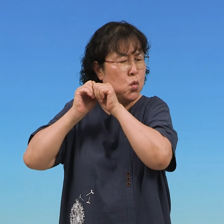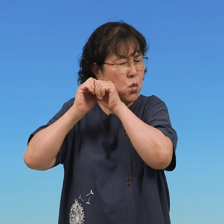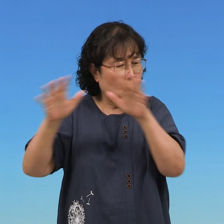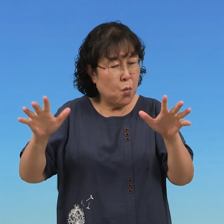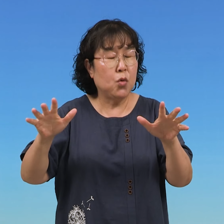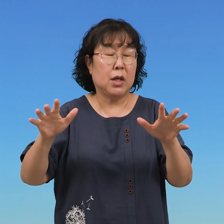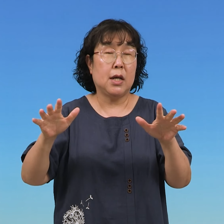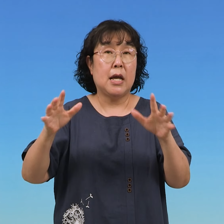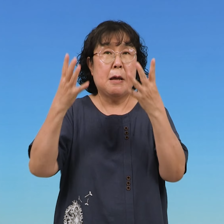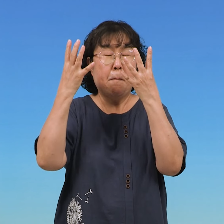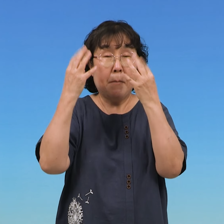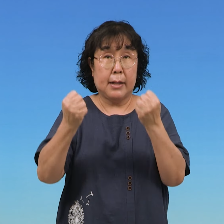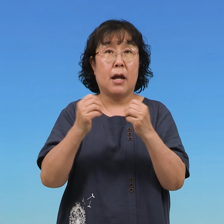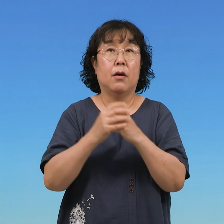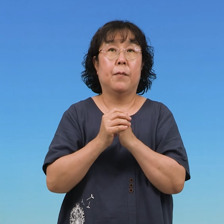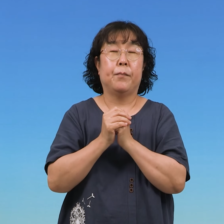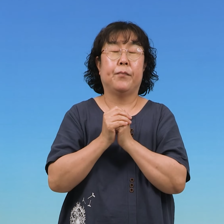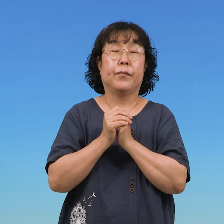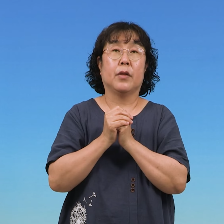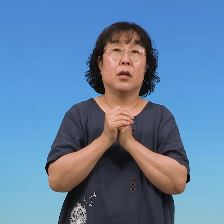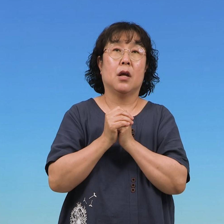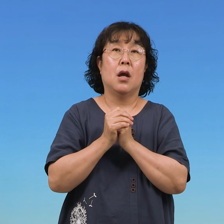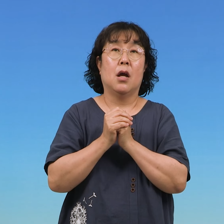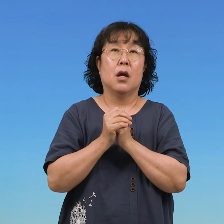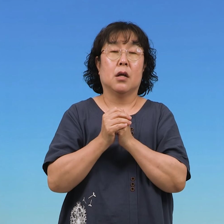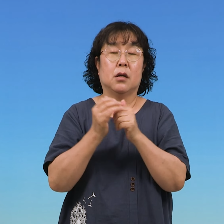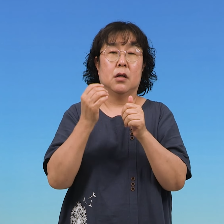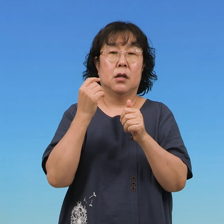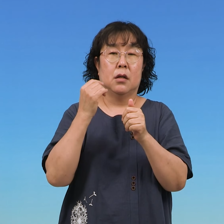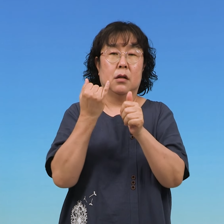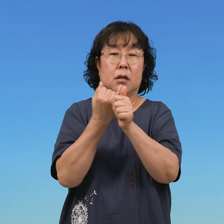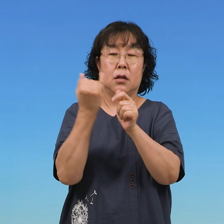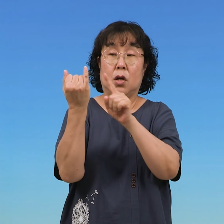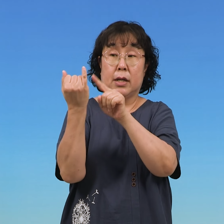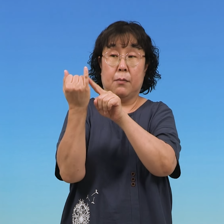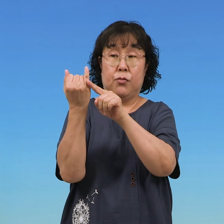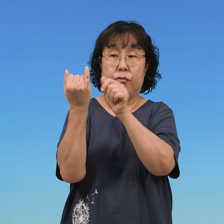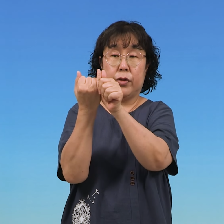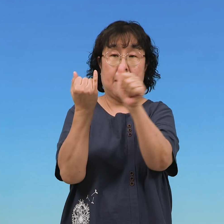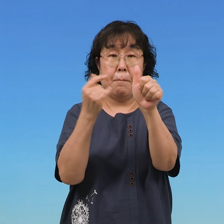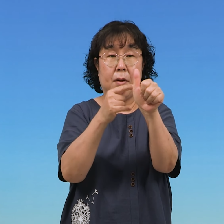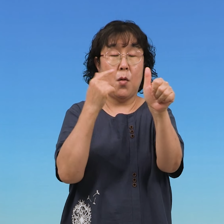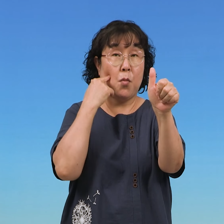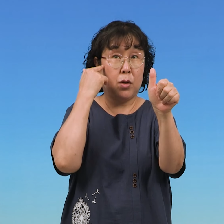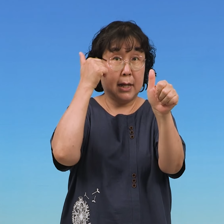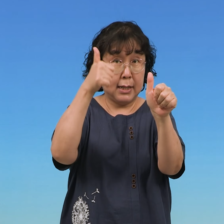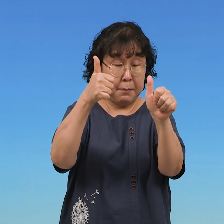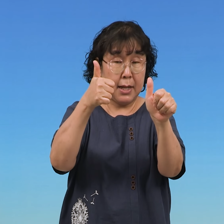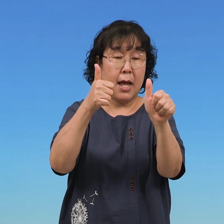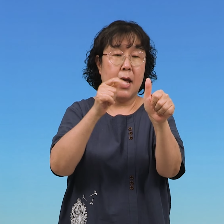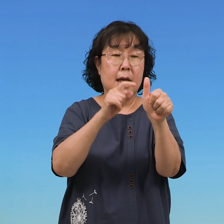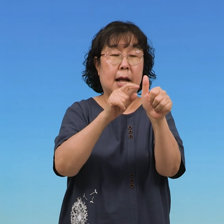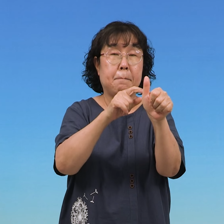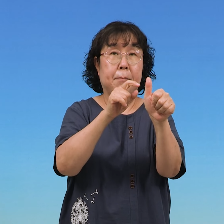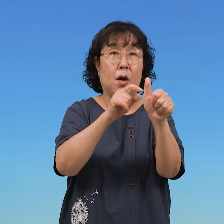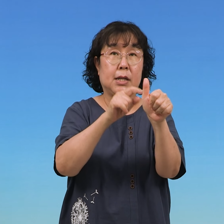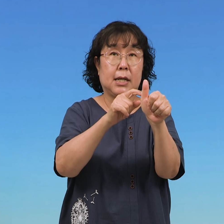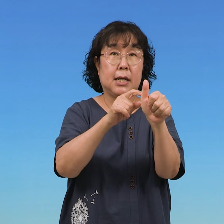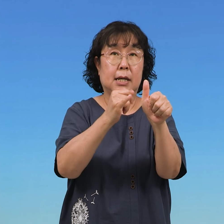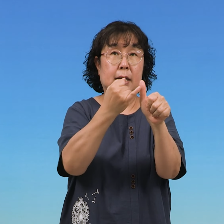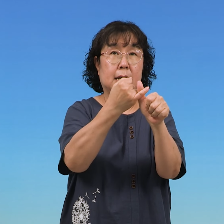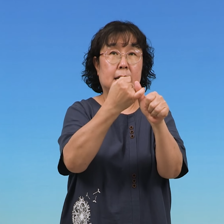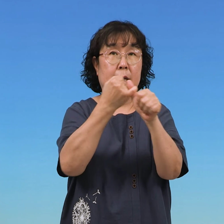떠돌았거든요. 남편이 목사님이셨는데 그 남편이 외도해가지고, 그래서 상담하는 가정 전문가라는